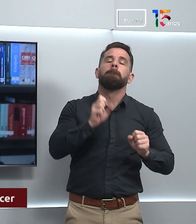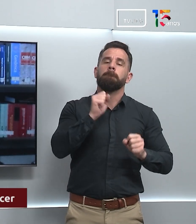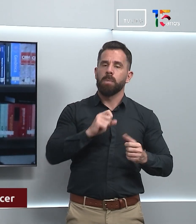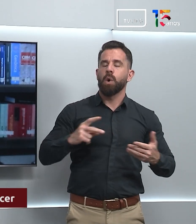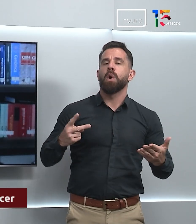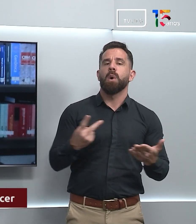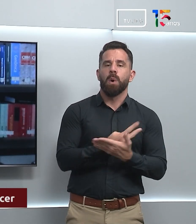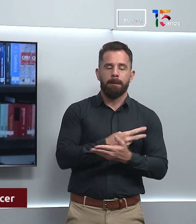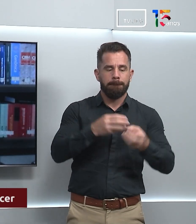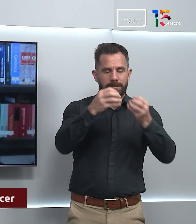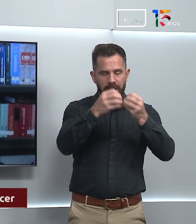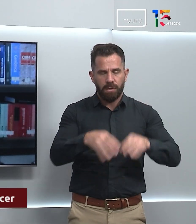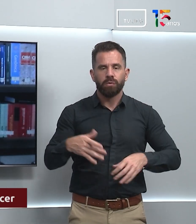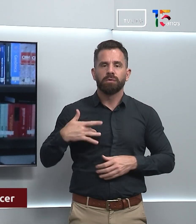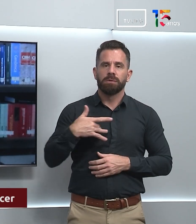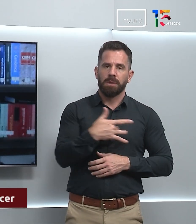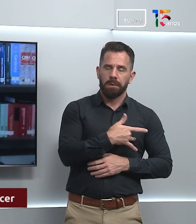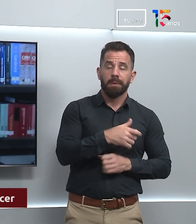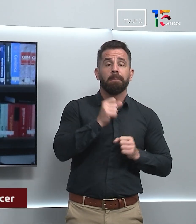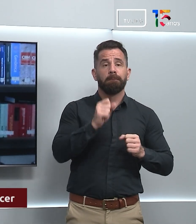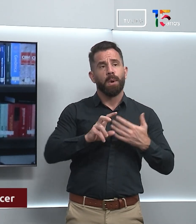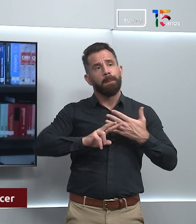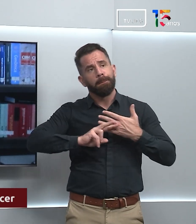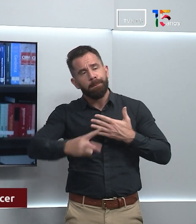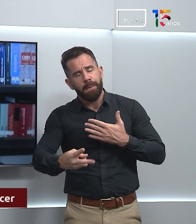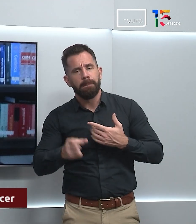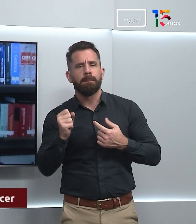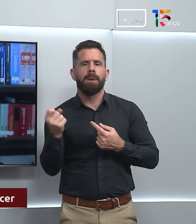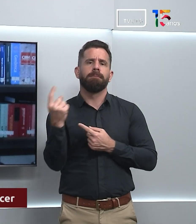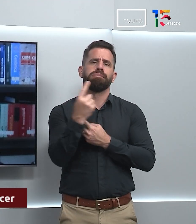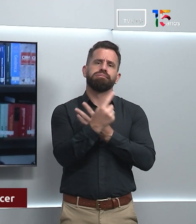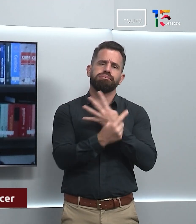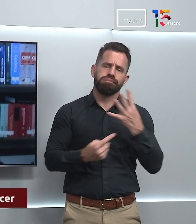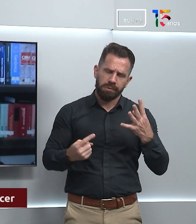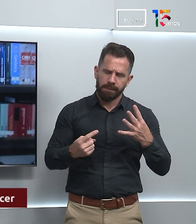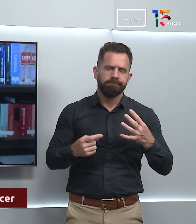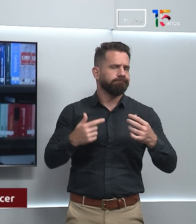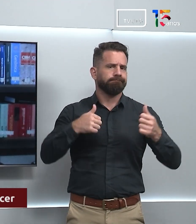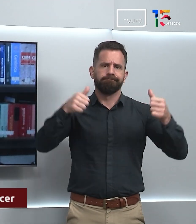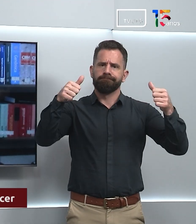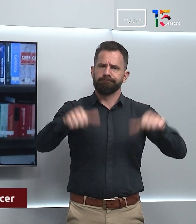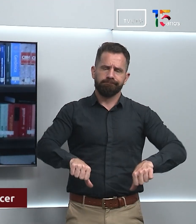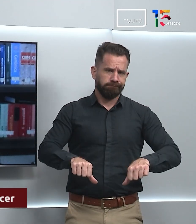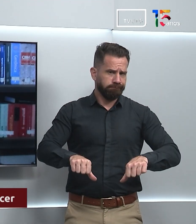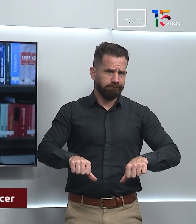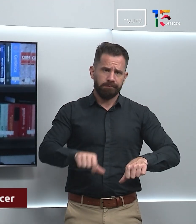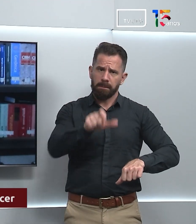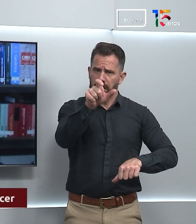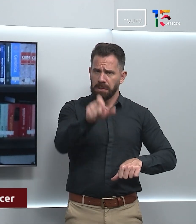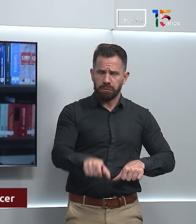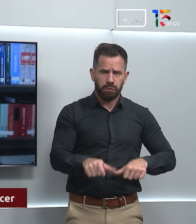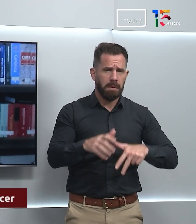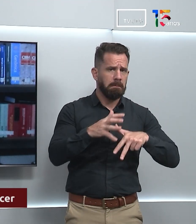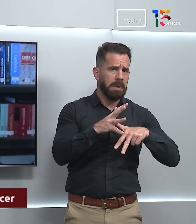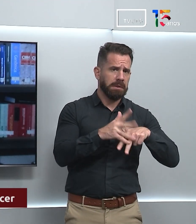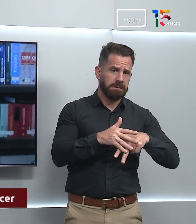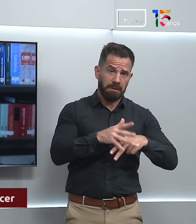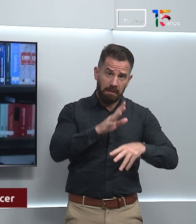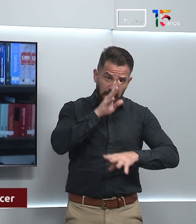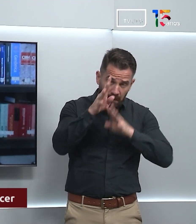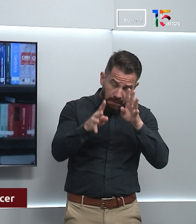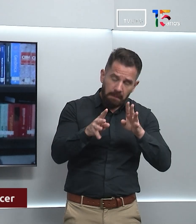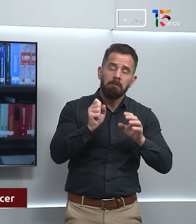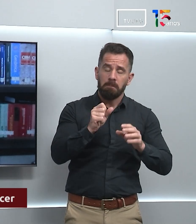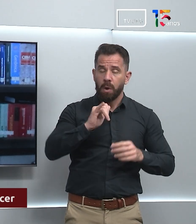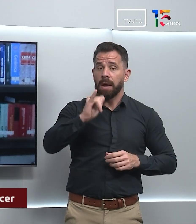adversos, efeitos colaterais, que podem ser muito prejudiciais para aquele paciente, para aquela